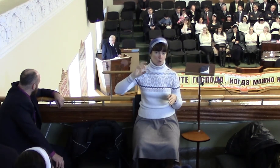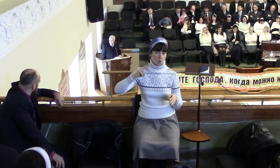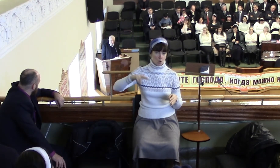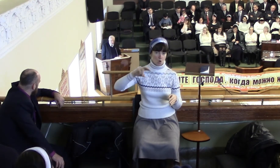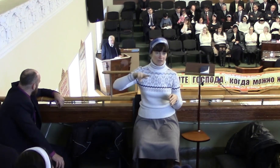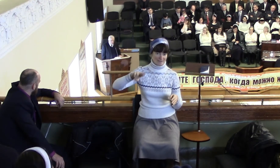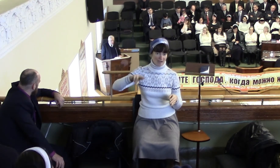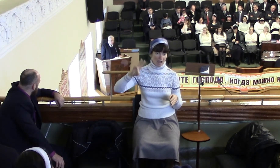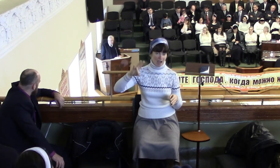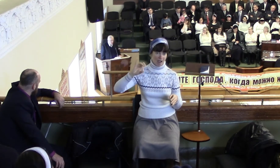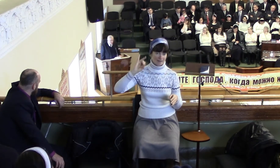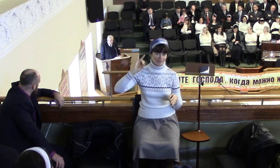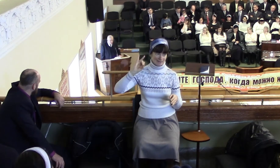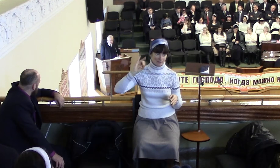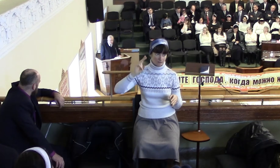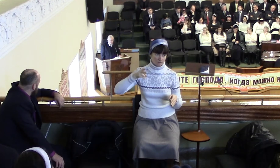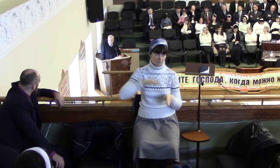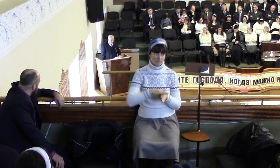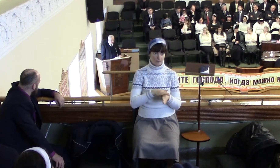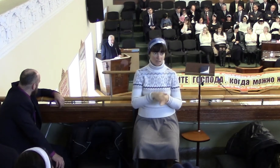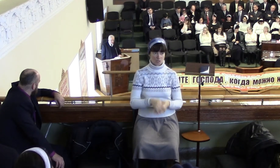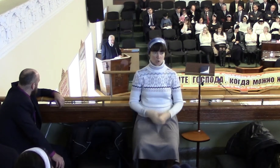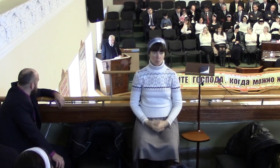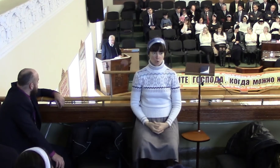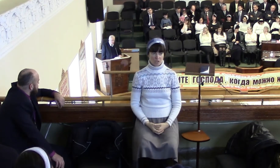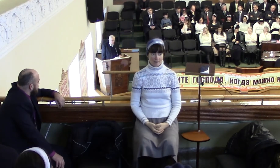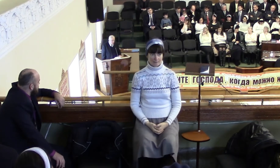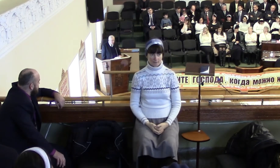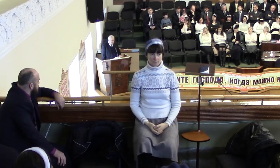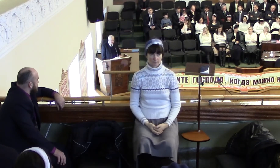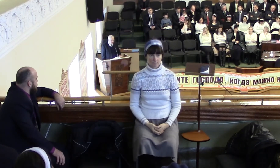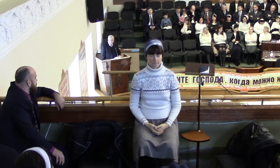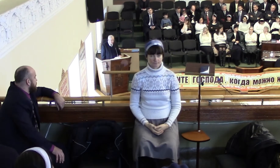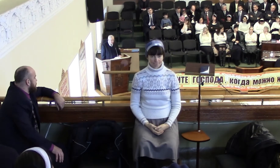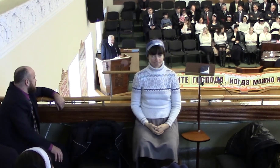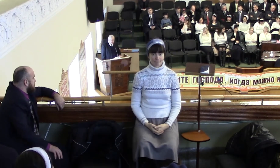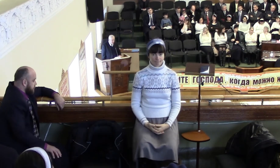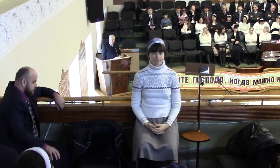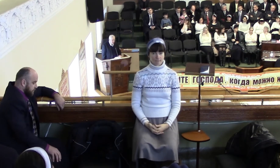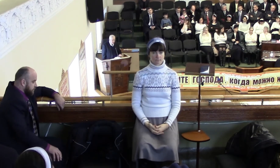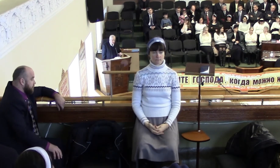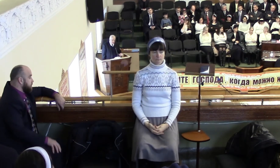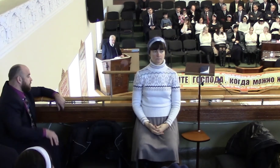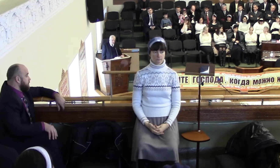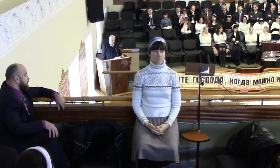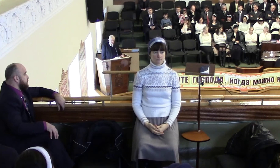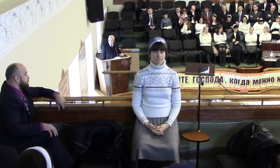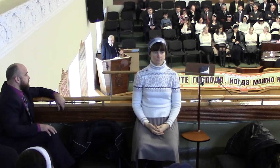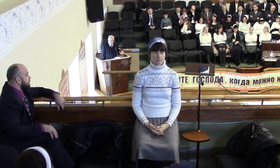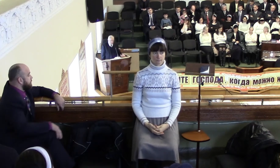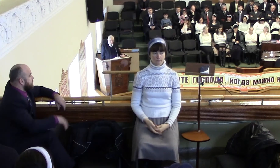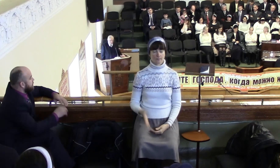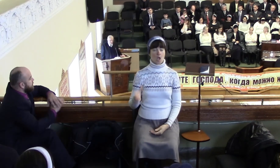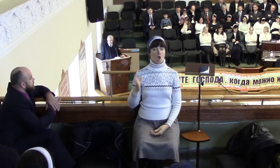служитель. В труднейшее время Виктор Антонович нес служение, когда за каждого проповедника могли вызывать, могли